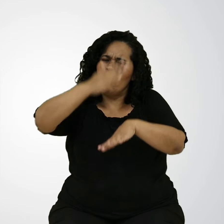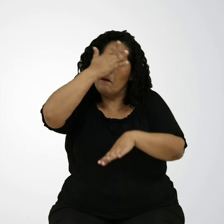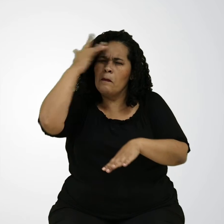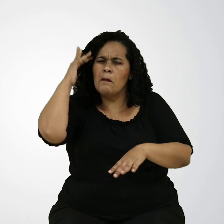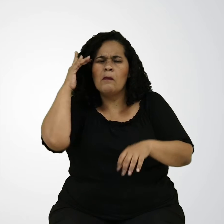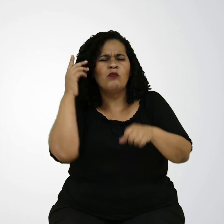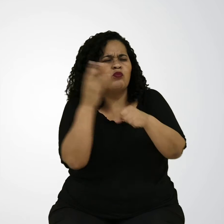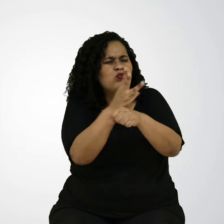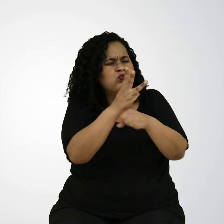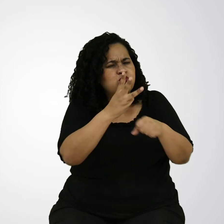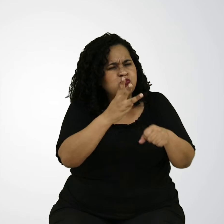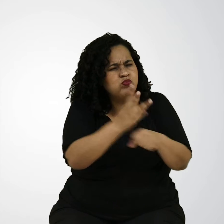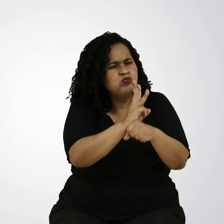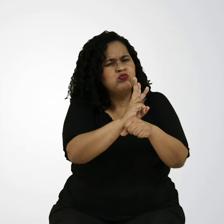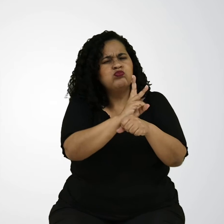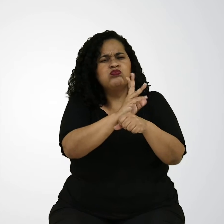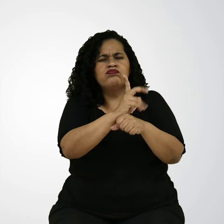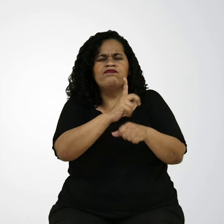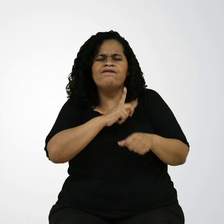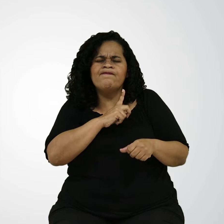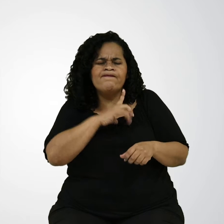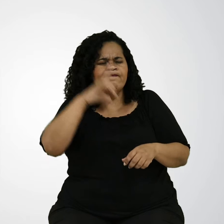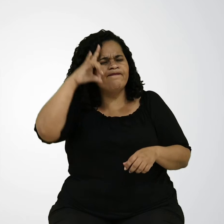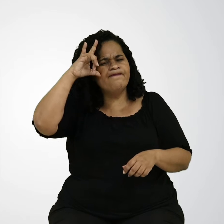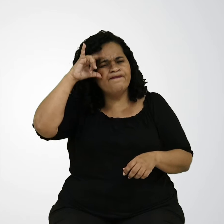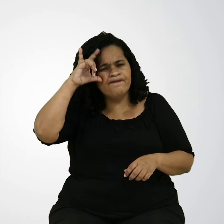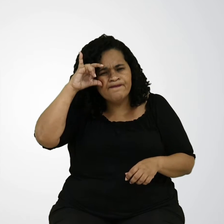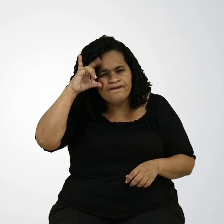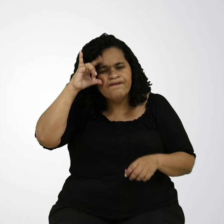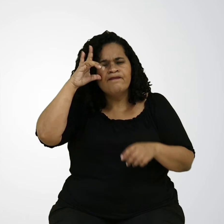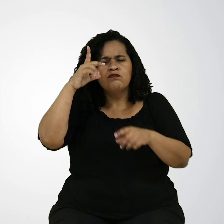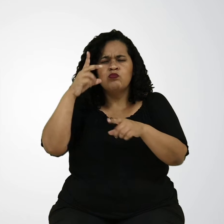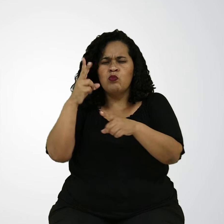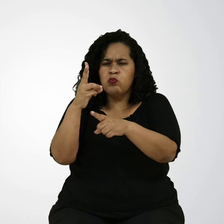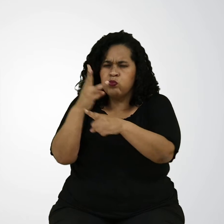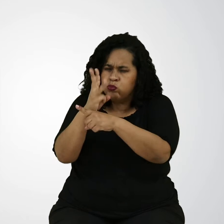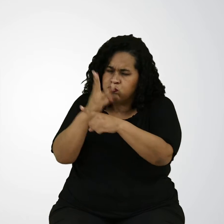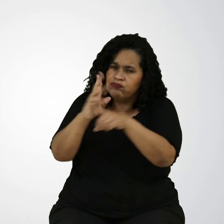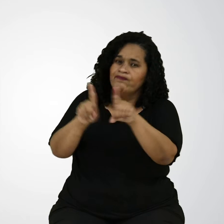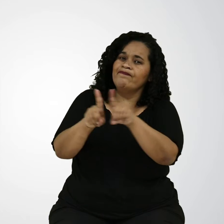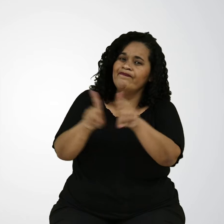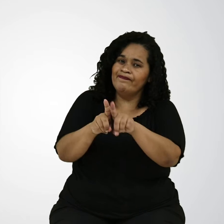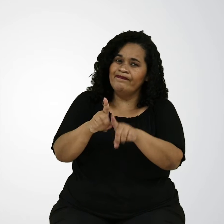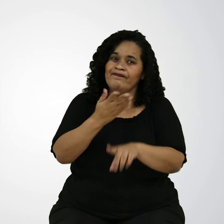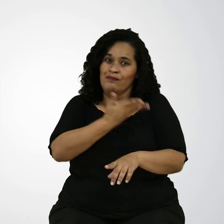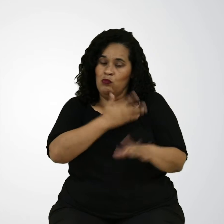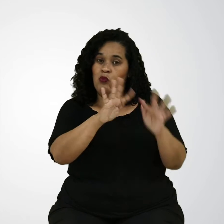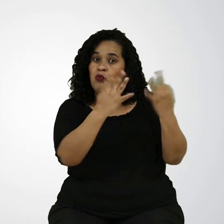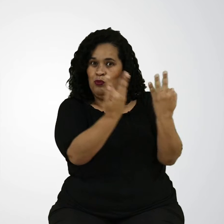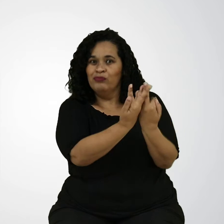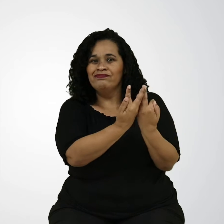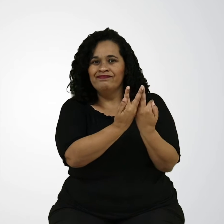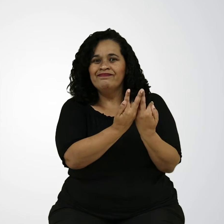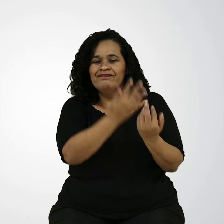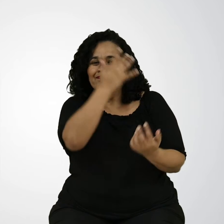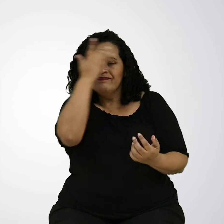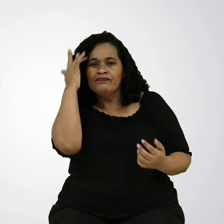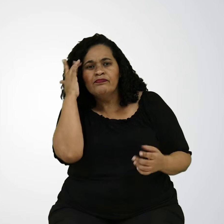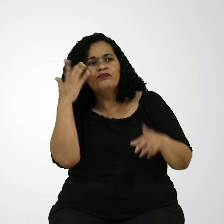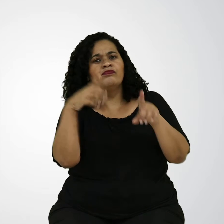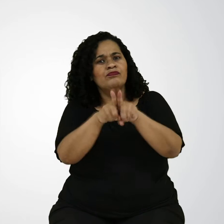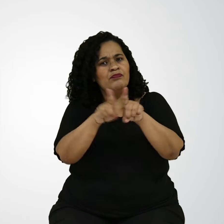conhece, da sua lista, no Instagram, no WhatsApp, passe para as pessoas terem também o contato com